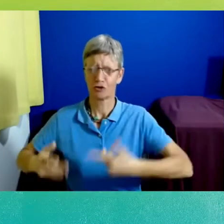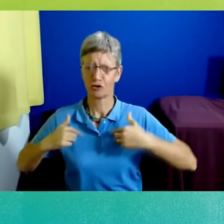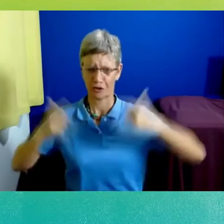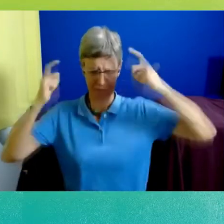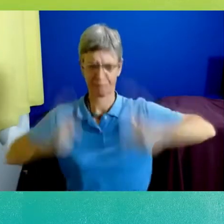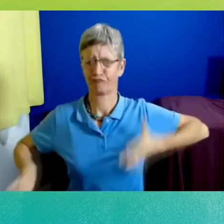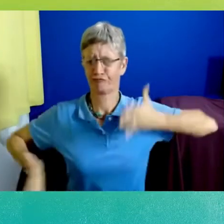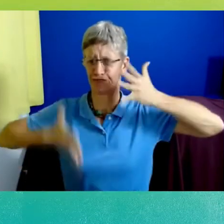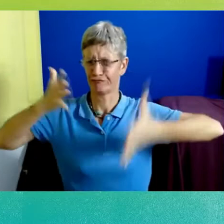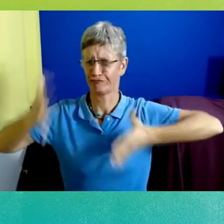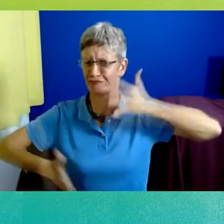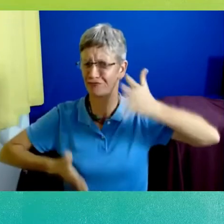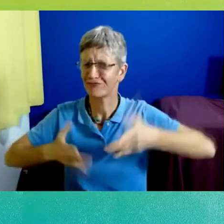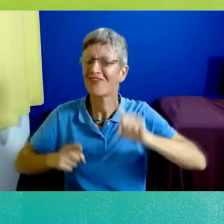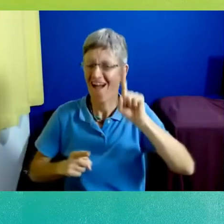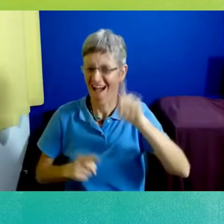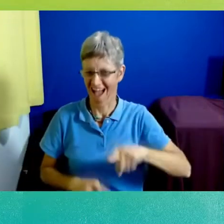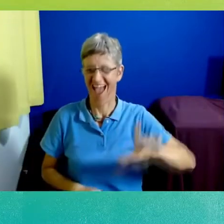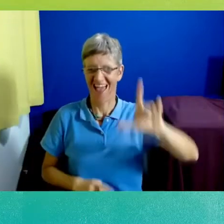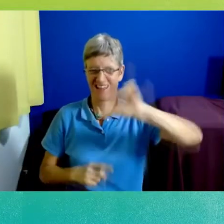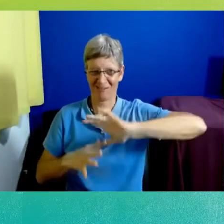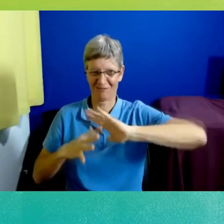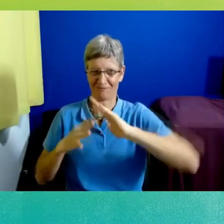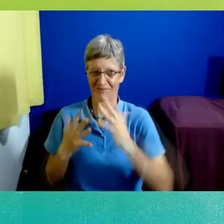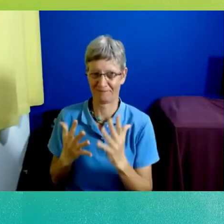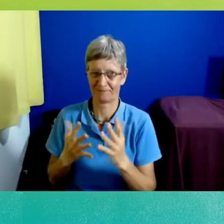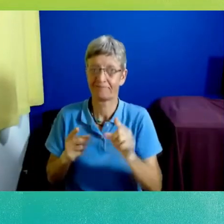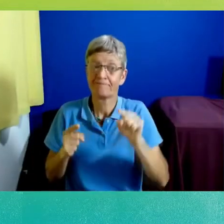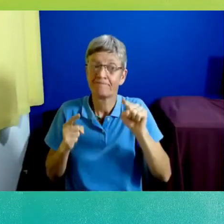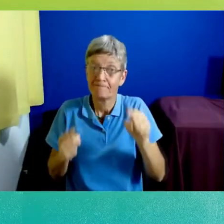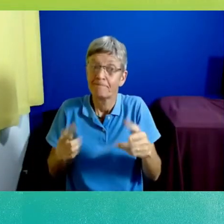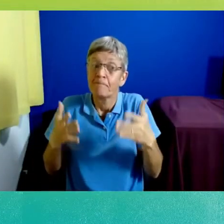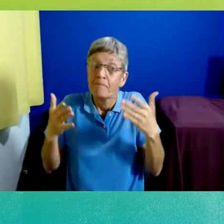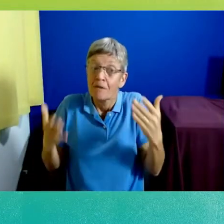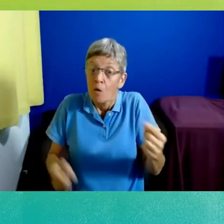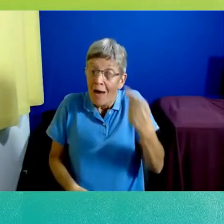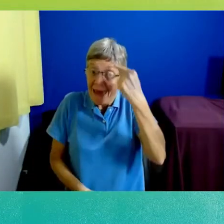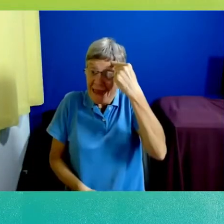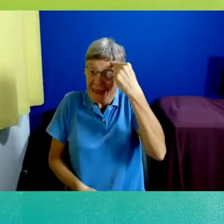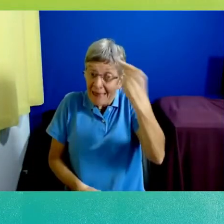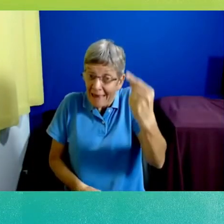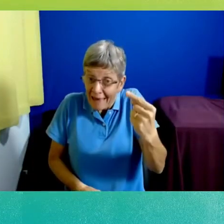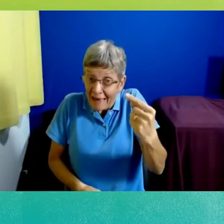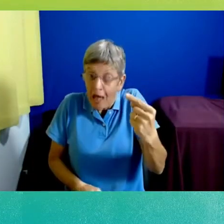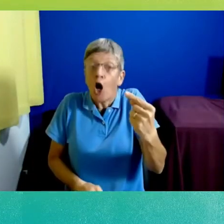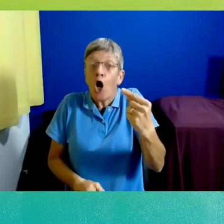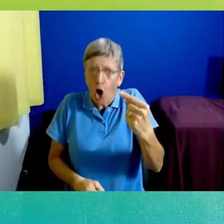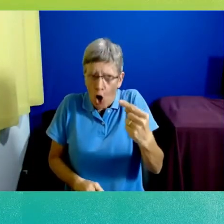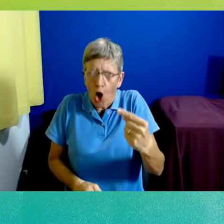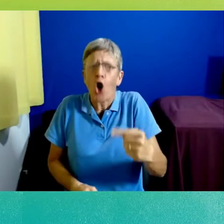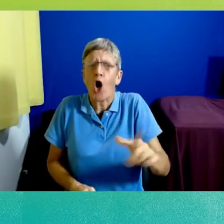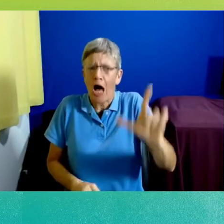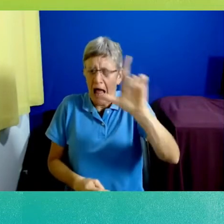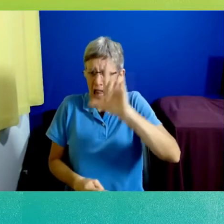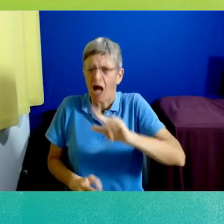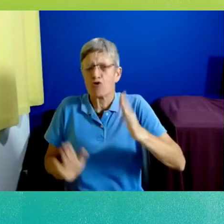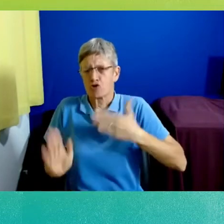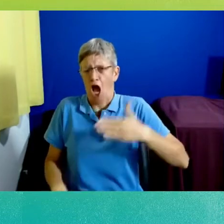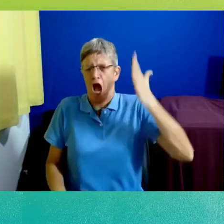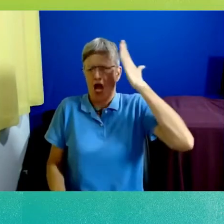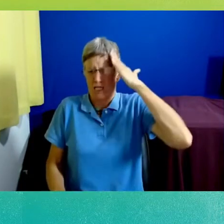está nas manifestações em língua de sinais, nas produções em Libras.